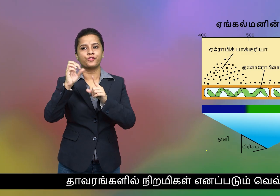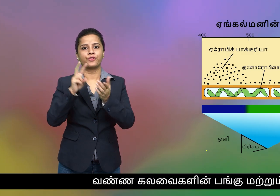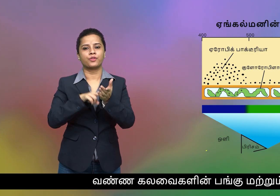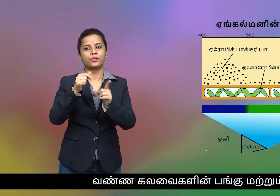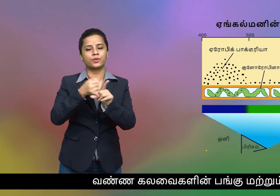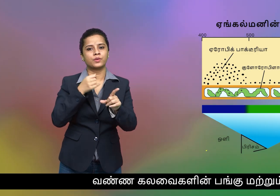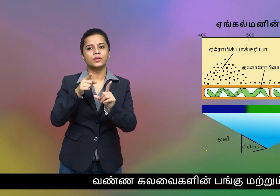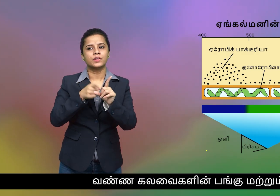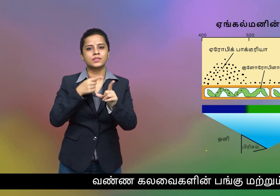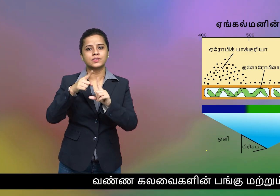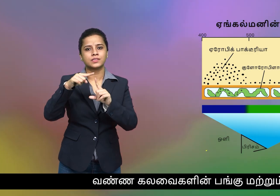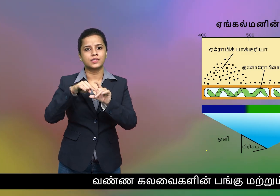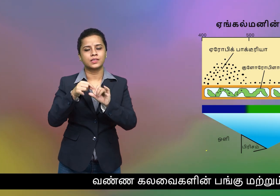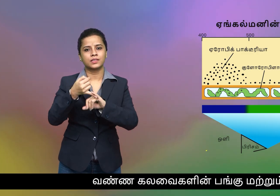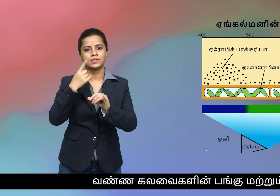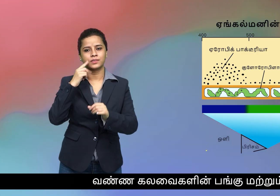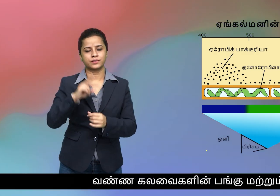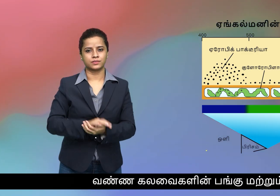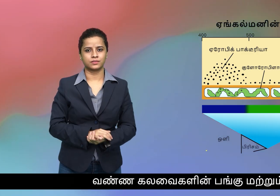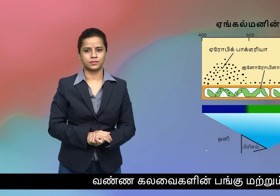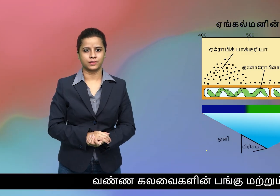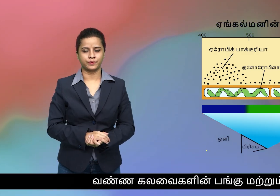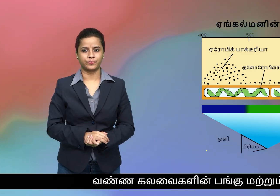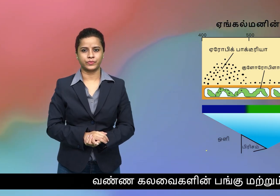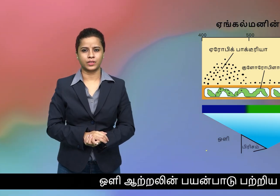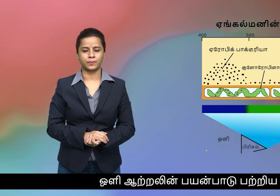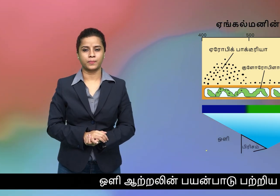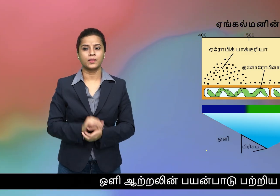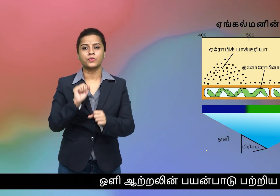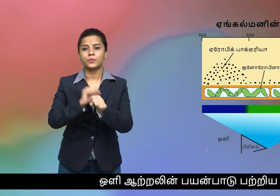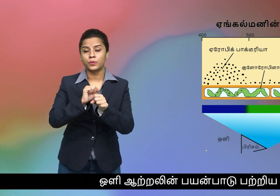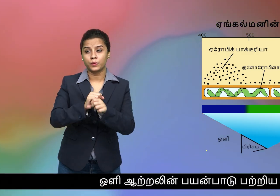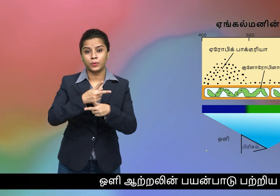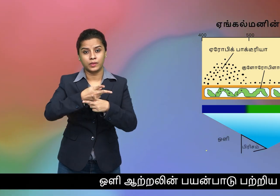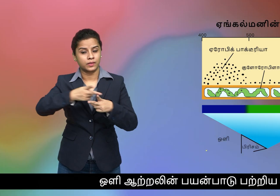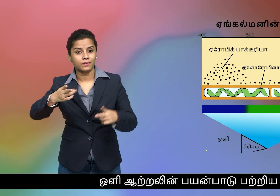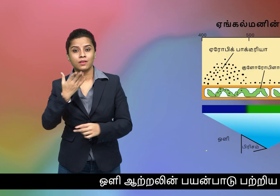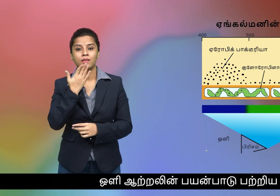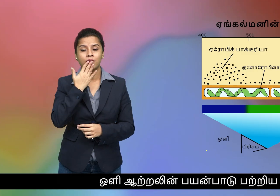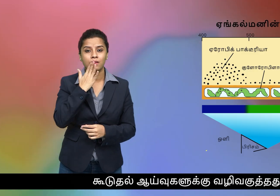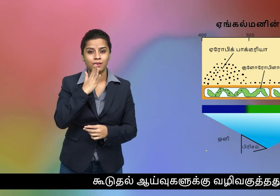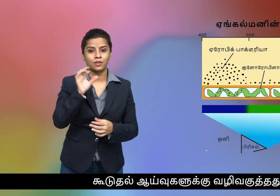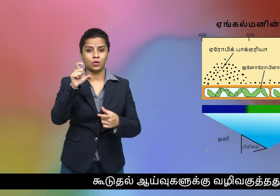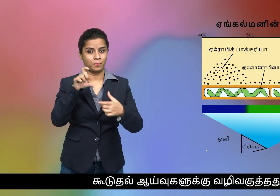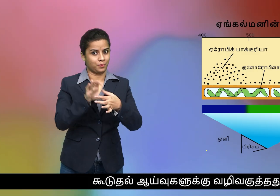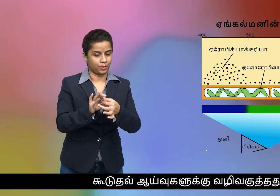வண்ண கலவைகளின் பங்கு மற்றும் ஒளி ஆற்றலின் பயன்பாடு பற்றிய கூடுதல்